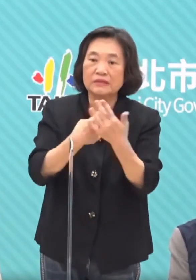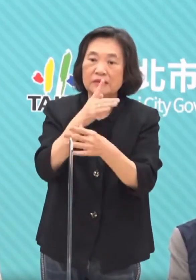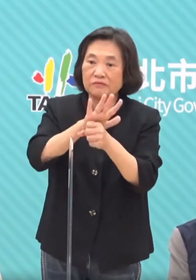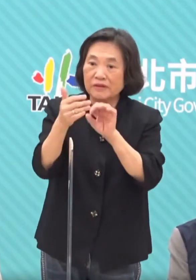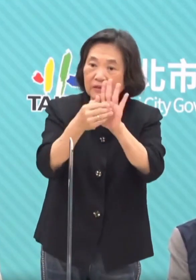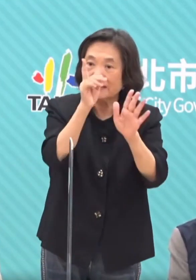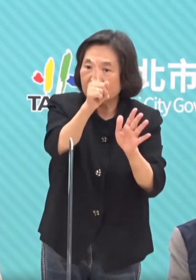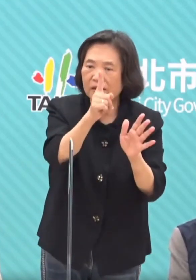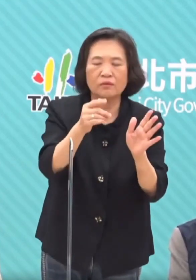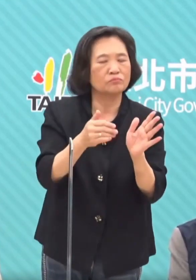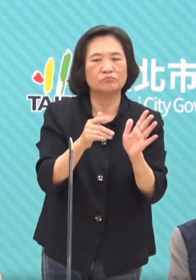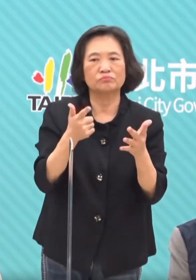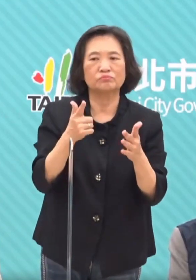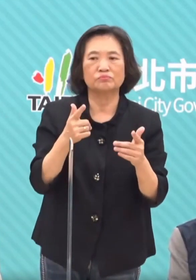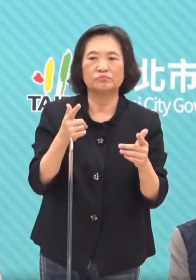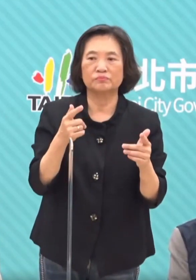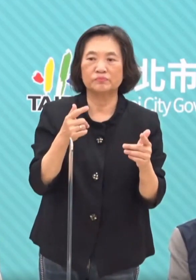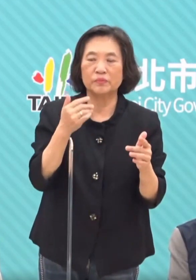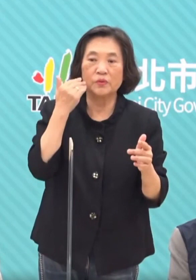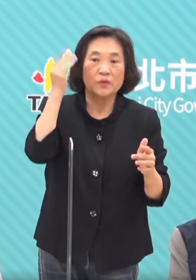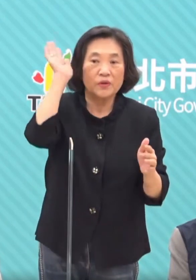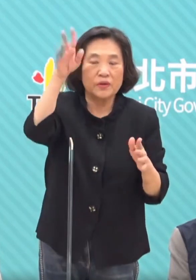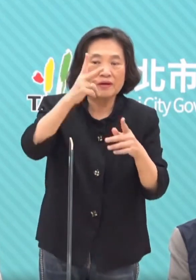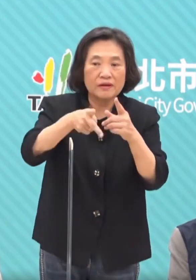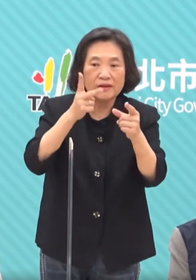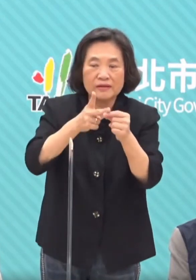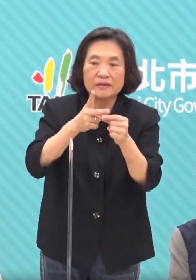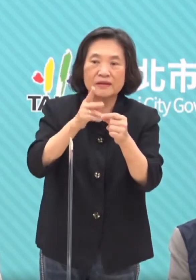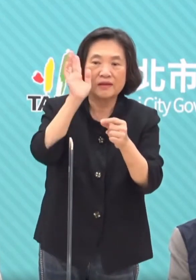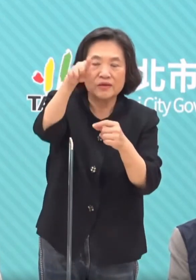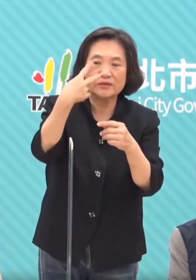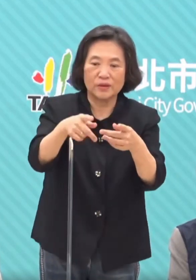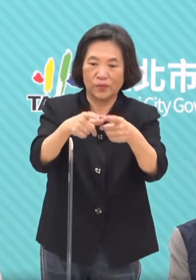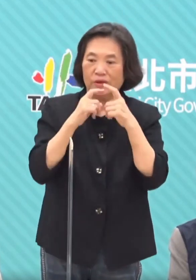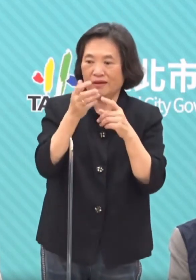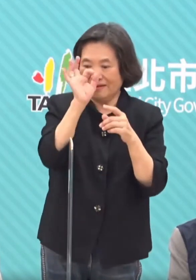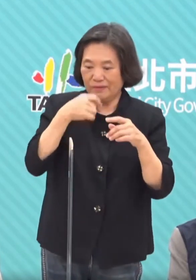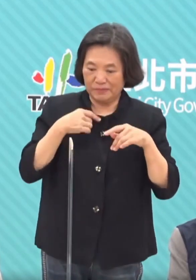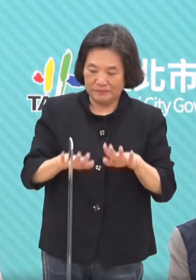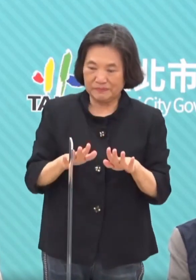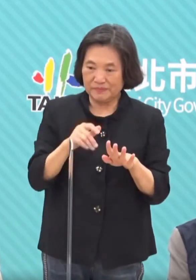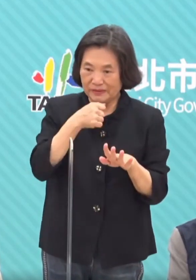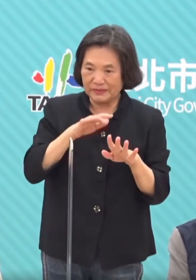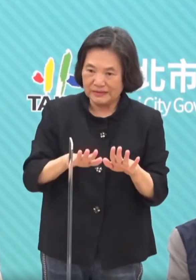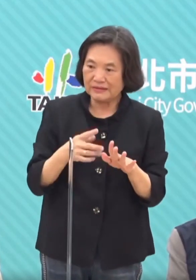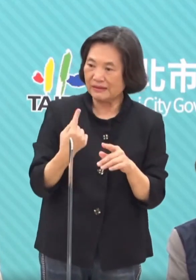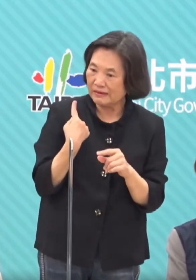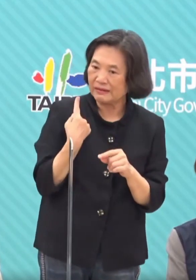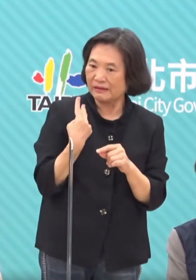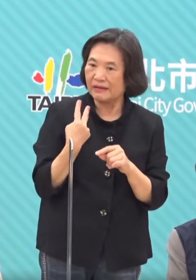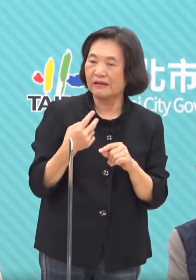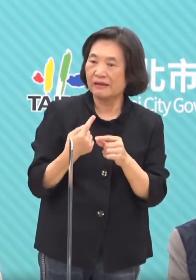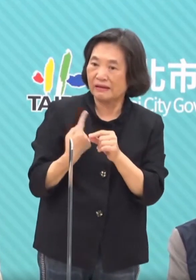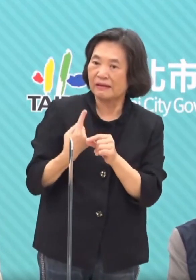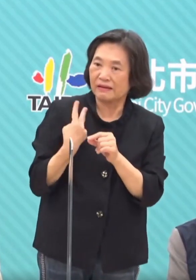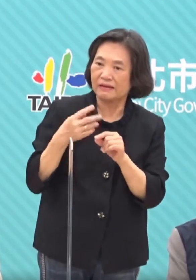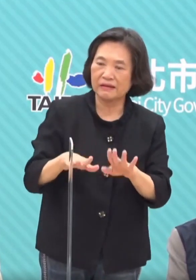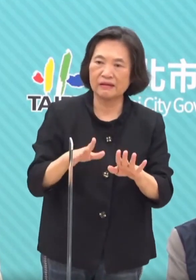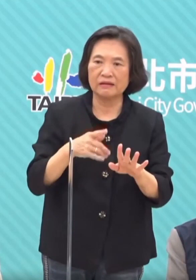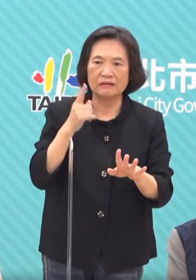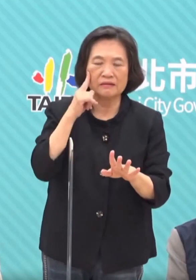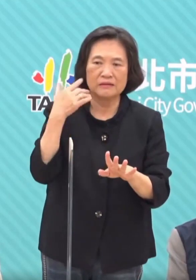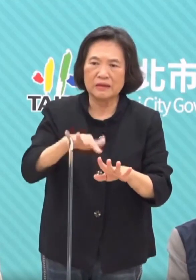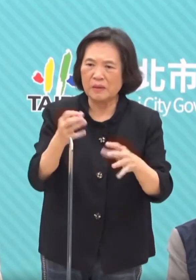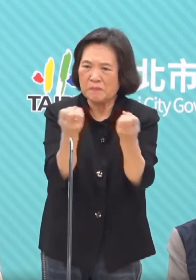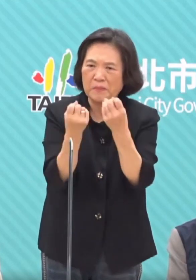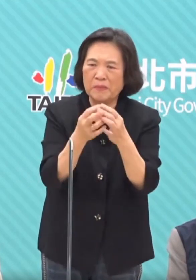疫。所以将来两年后回来看台湾这两年当中的防疫战略，犯的最大战